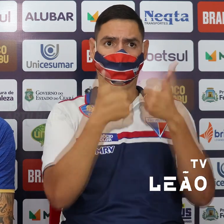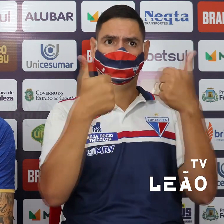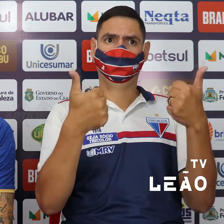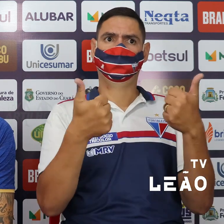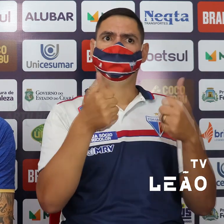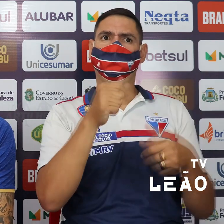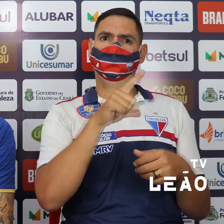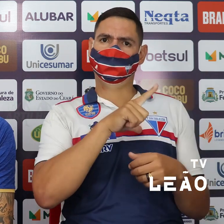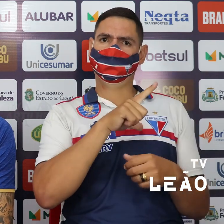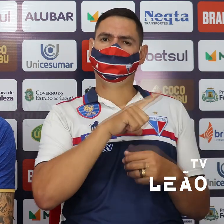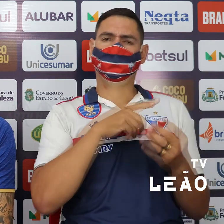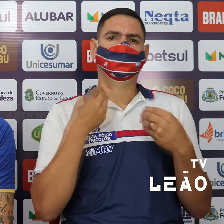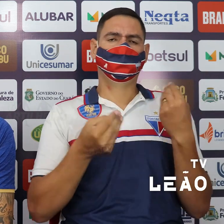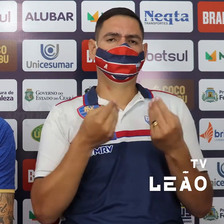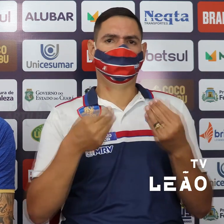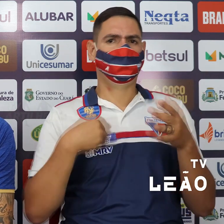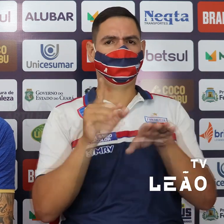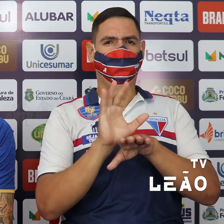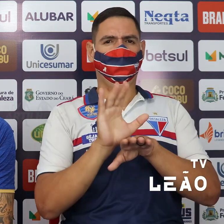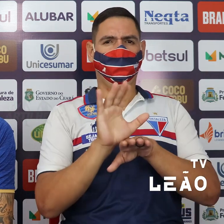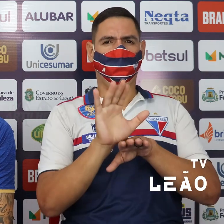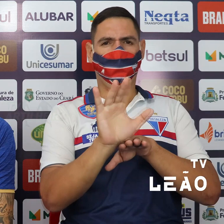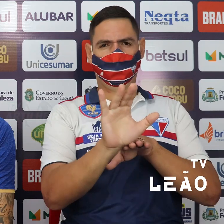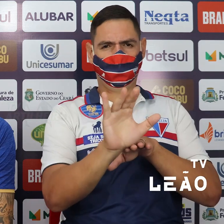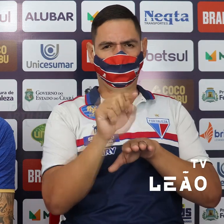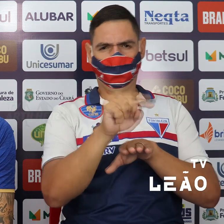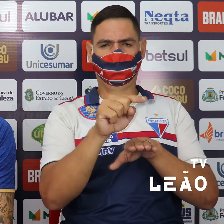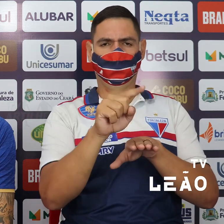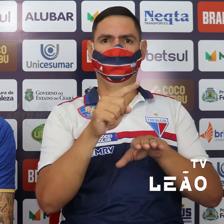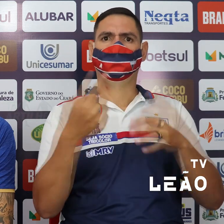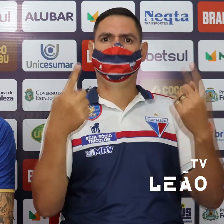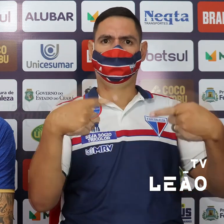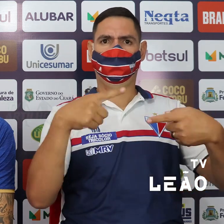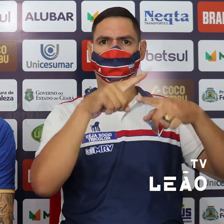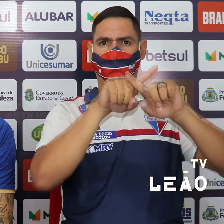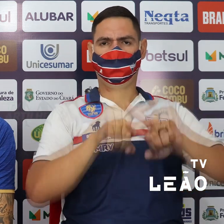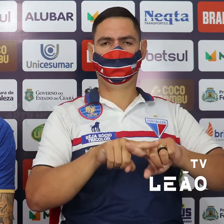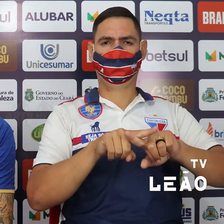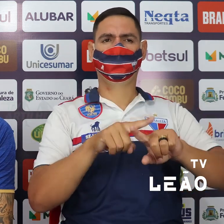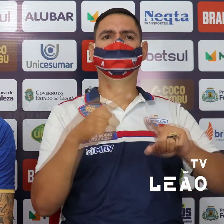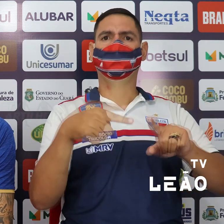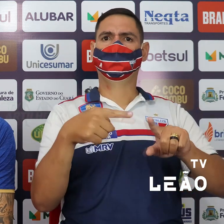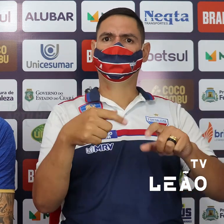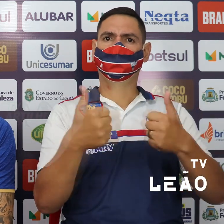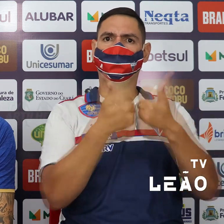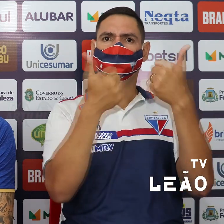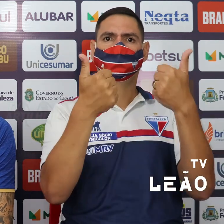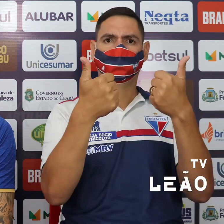Há como colocar essa intensidade contra um adversário como o Ceará? E claro, no setor defensivo também?